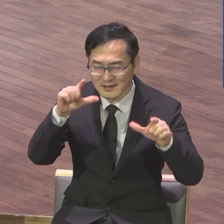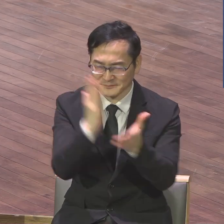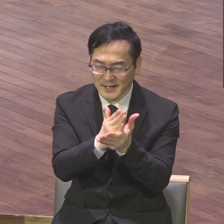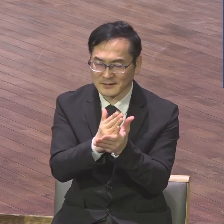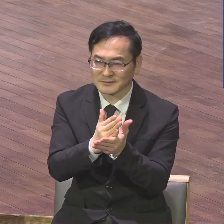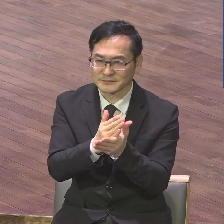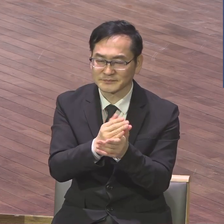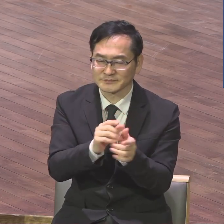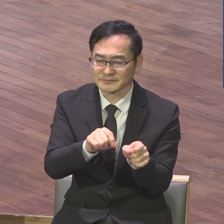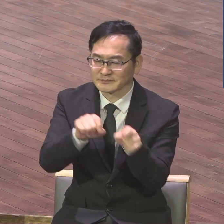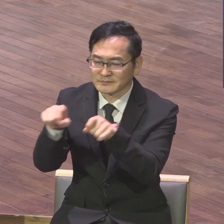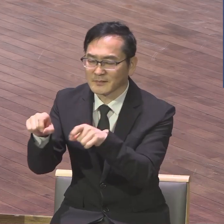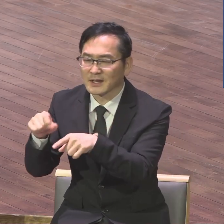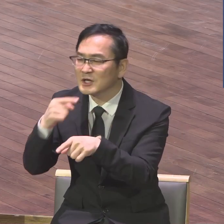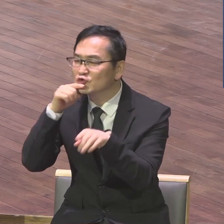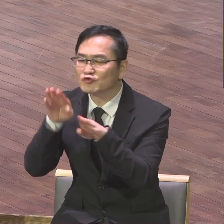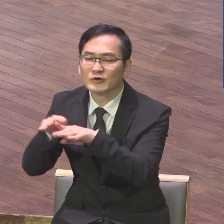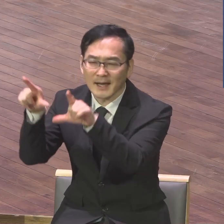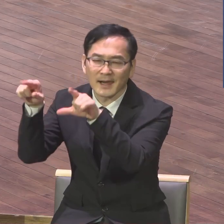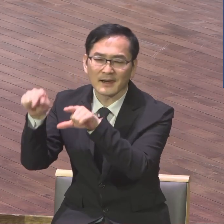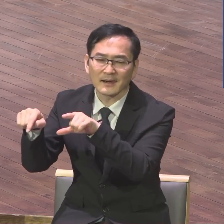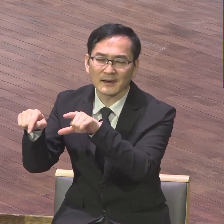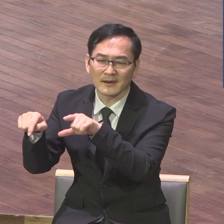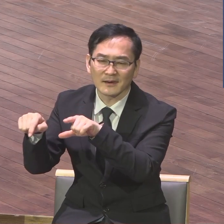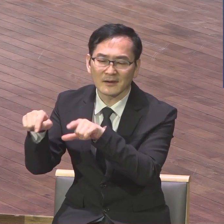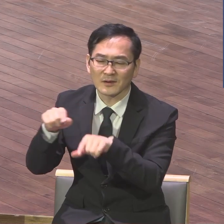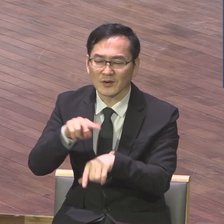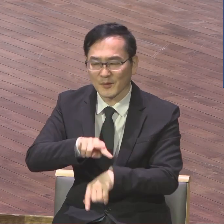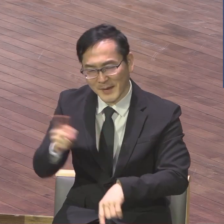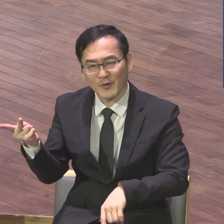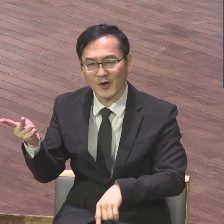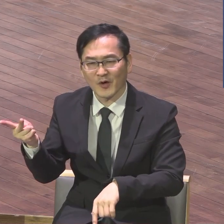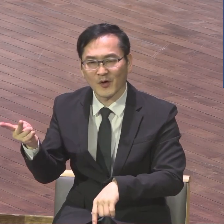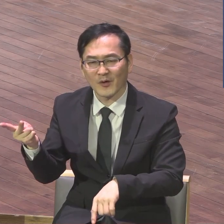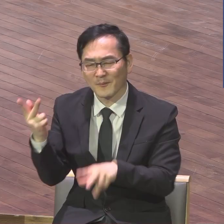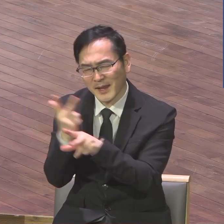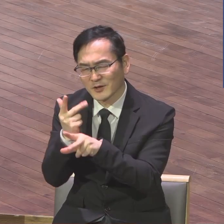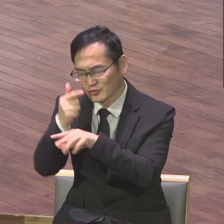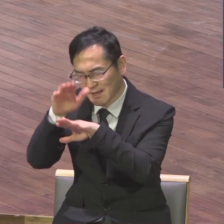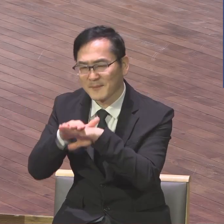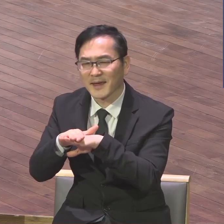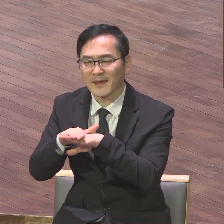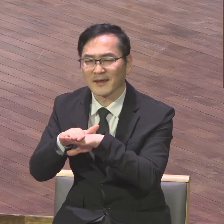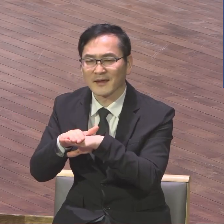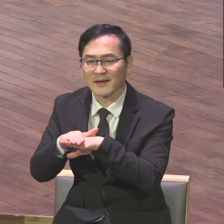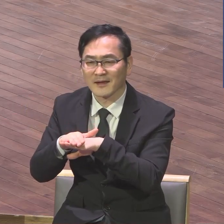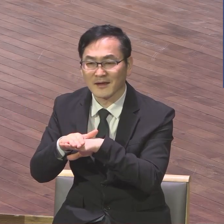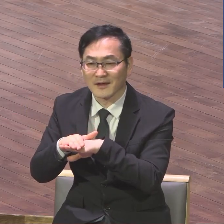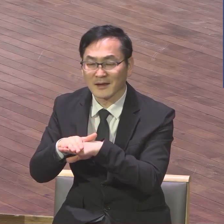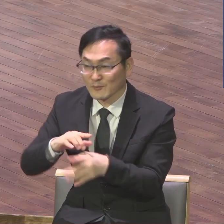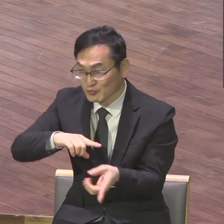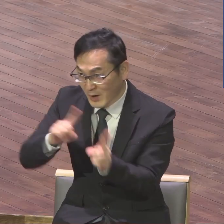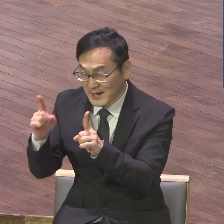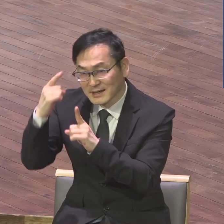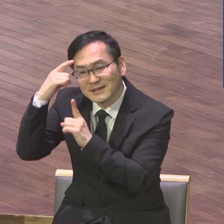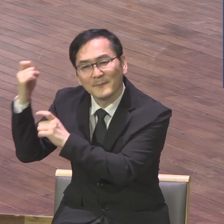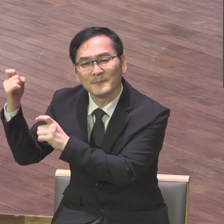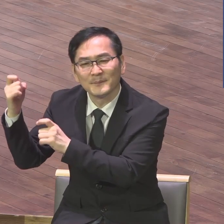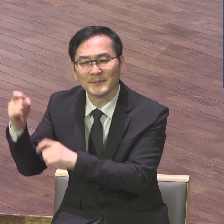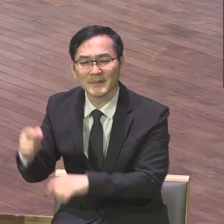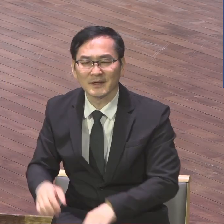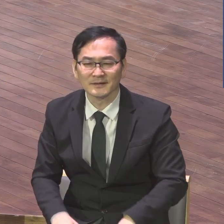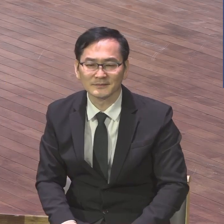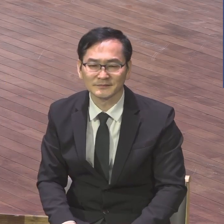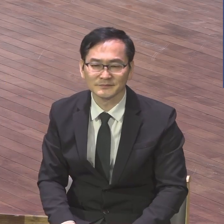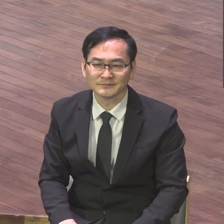부활하신 일요일을 매 주일로 지키고 있다는 사실. 이거는 주일날 교회 나와서 예배한다 이 말은